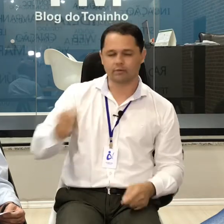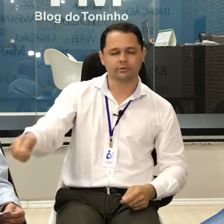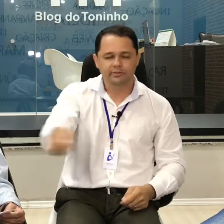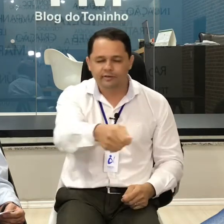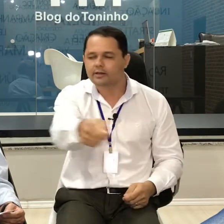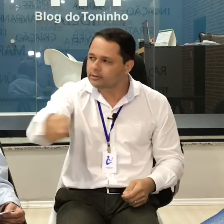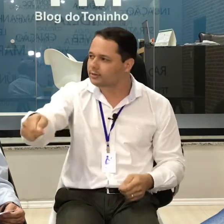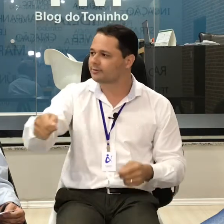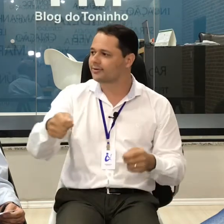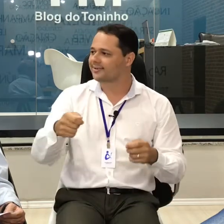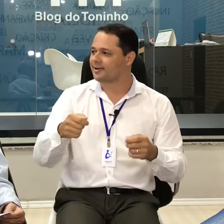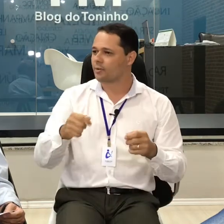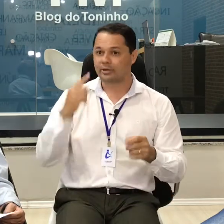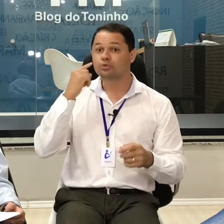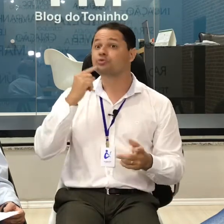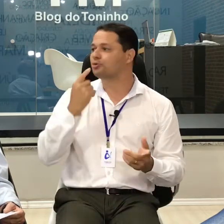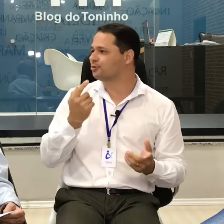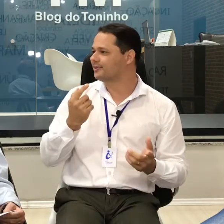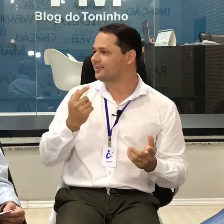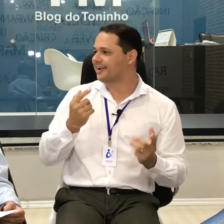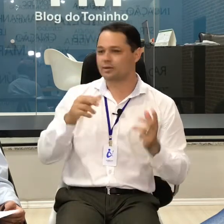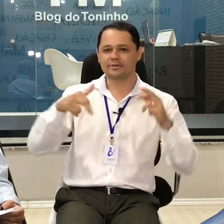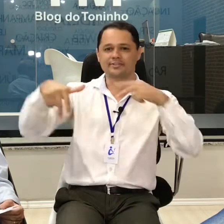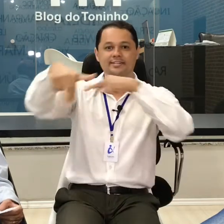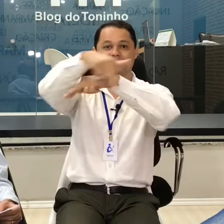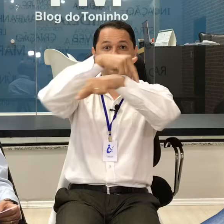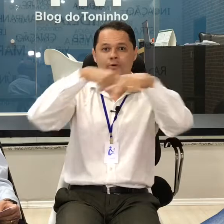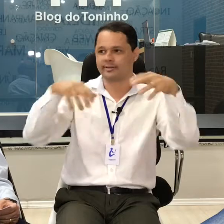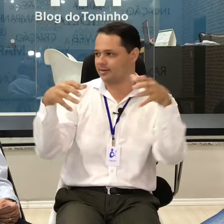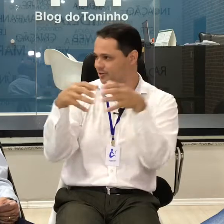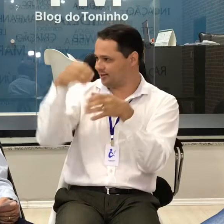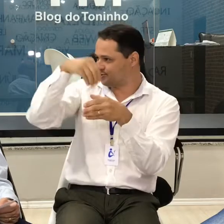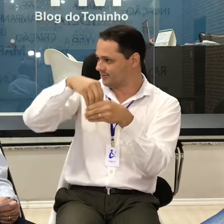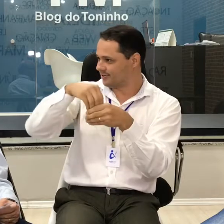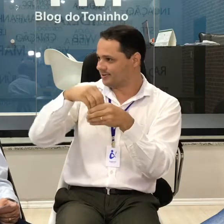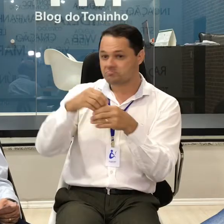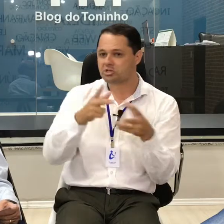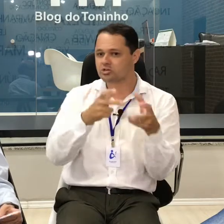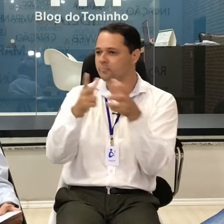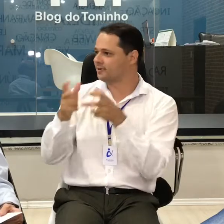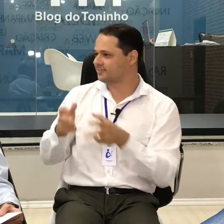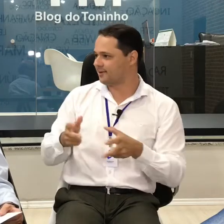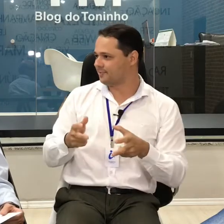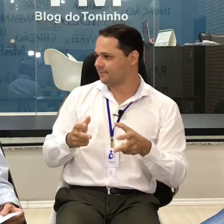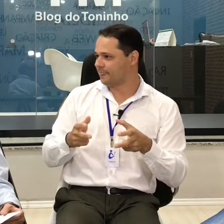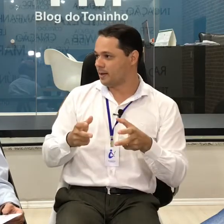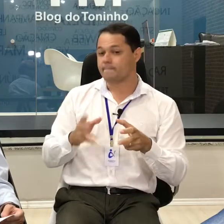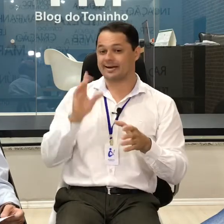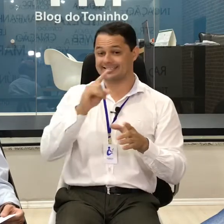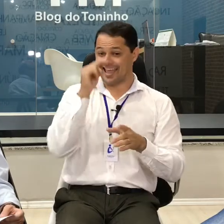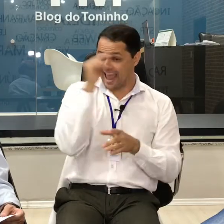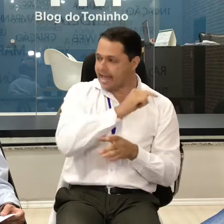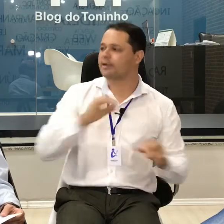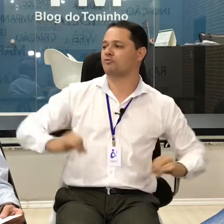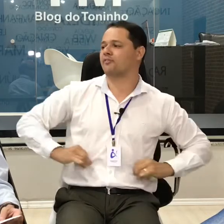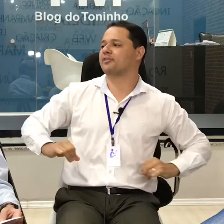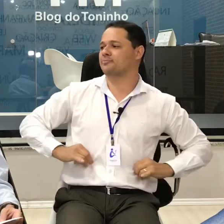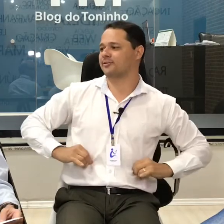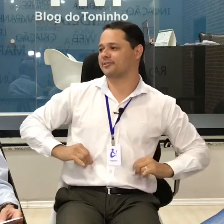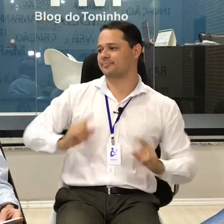você vê ele andando. Mas e o surdo? Então, às vezes, eles estão entre a gente não percebe. Mas eles sofrem muito. Eles